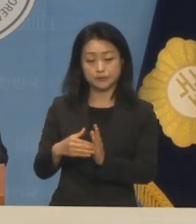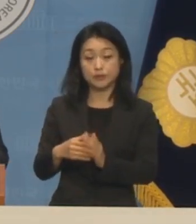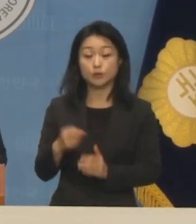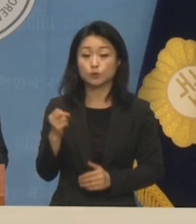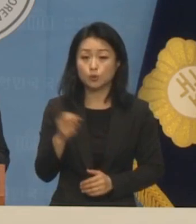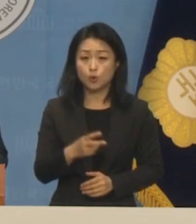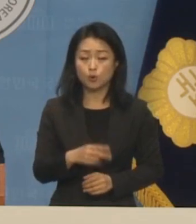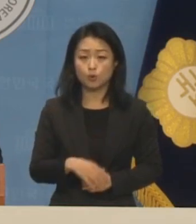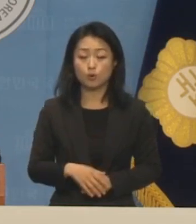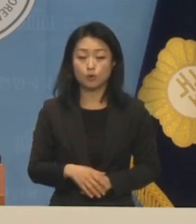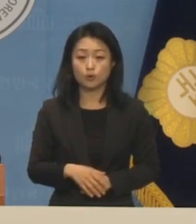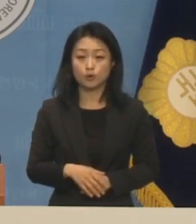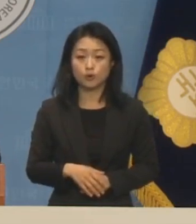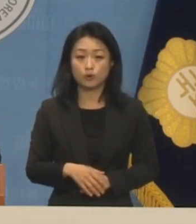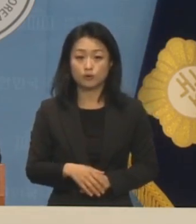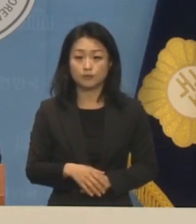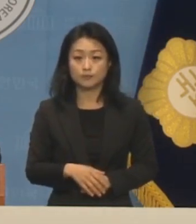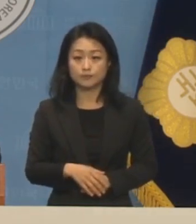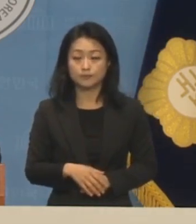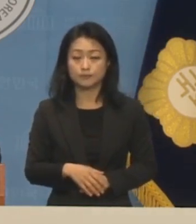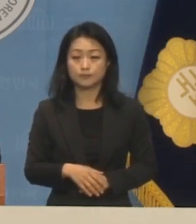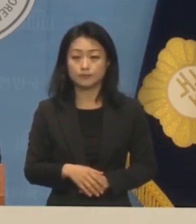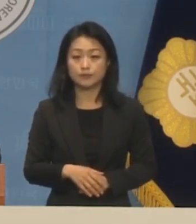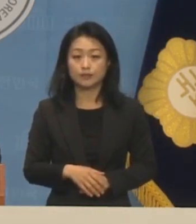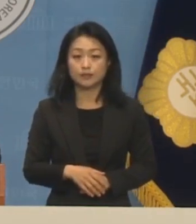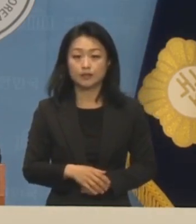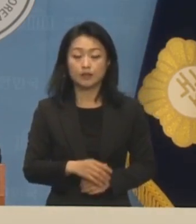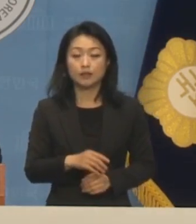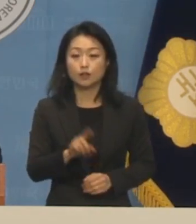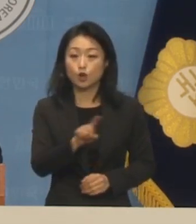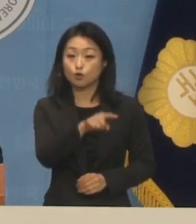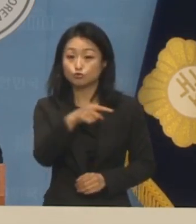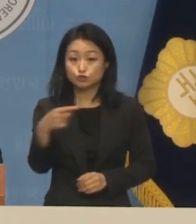굉장히 우선순위가 낮다는 것을 확인했습니다.